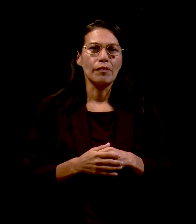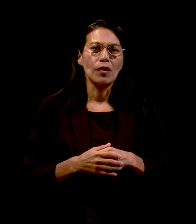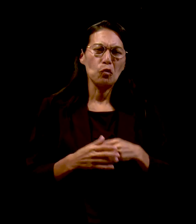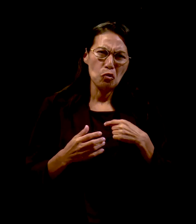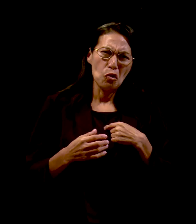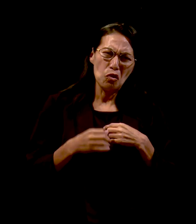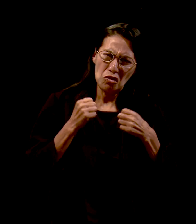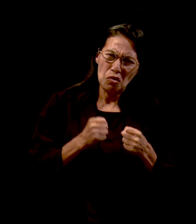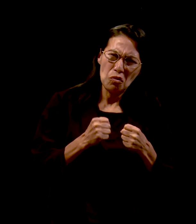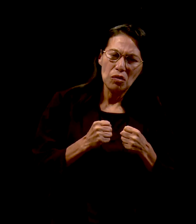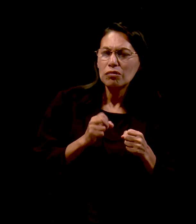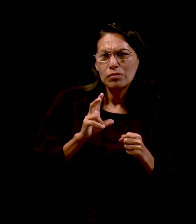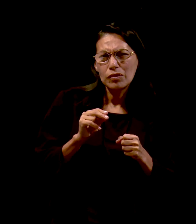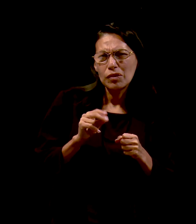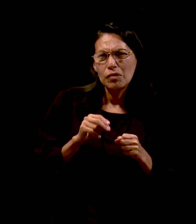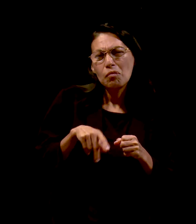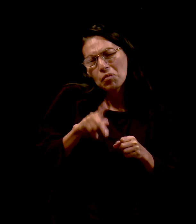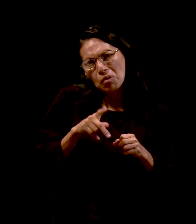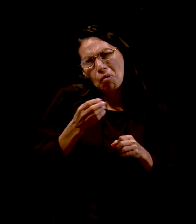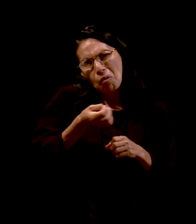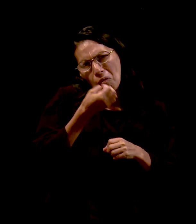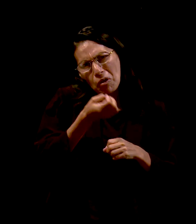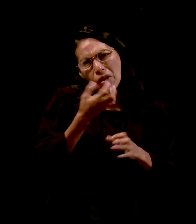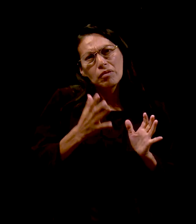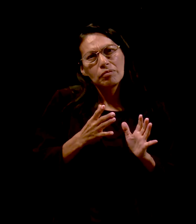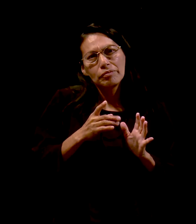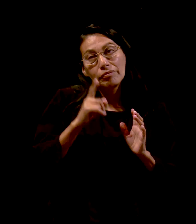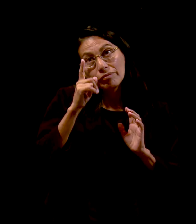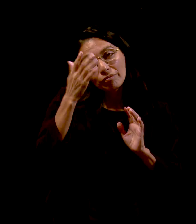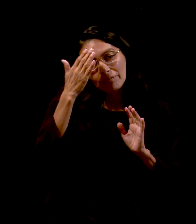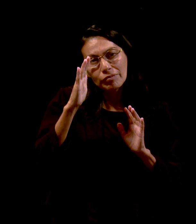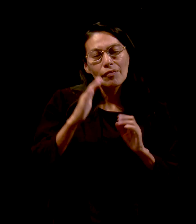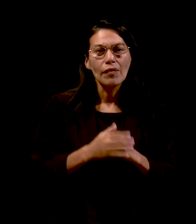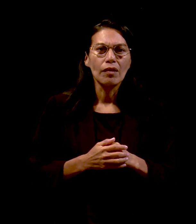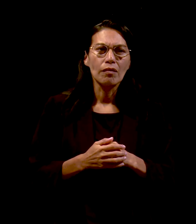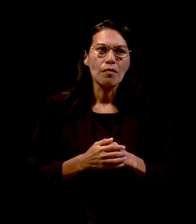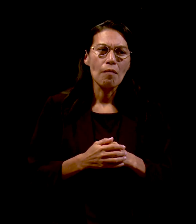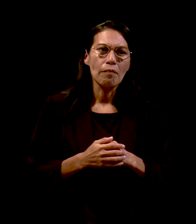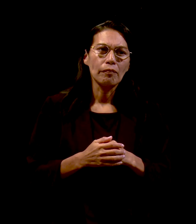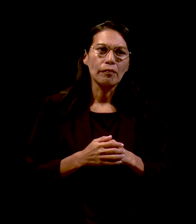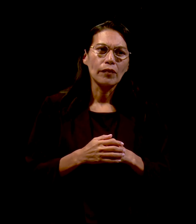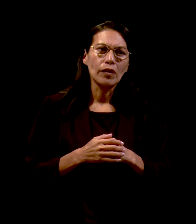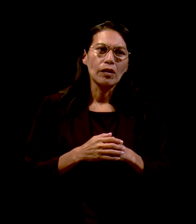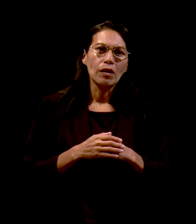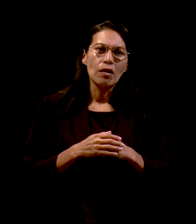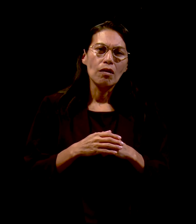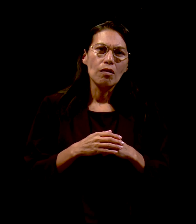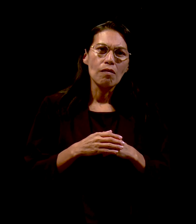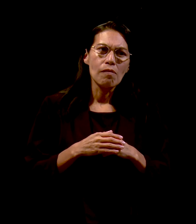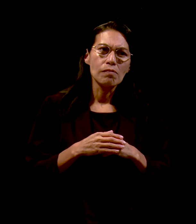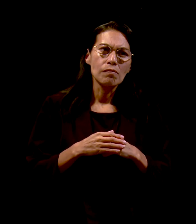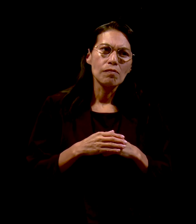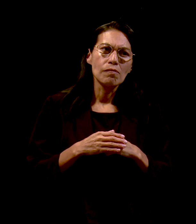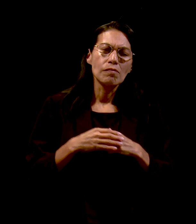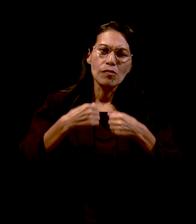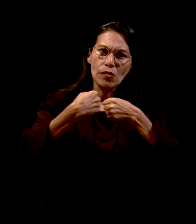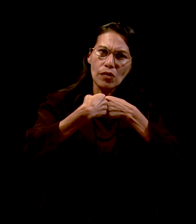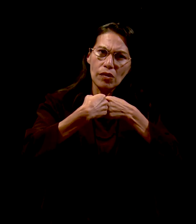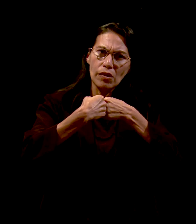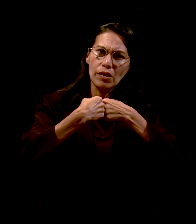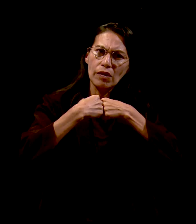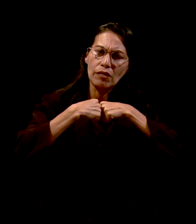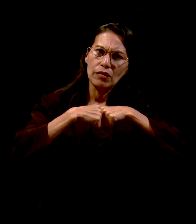que respondiera pero ahora y dije bueno señor la embajada de nada más de un año